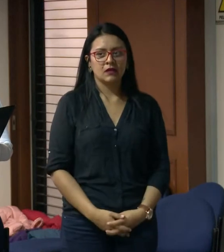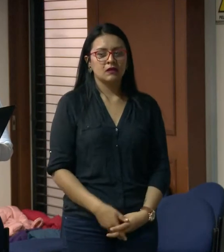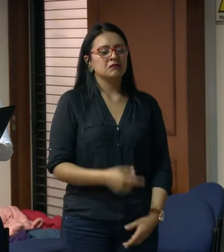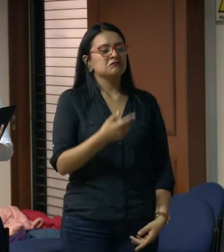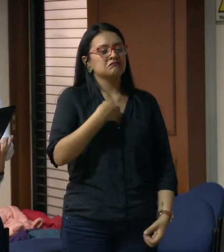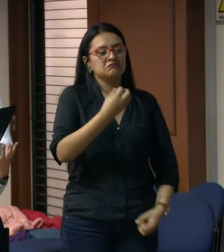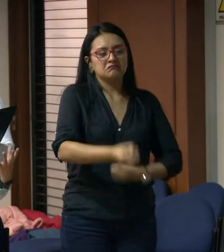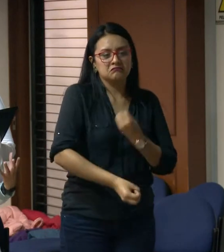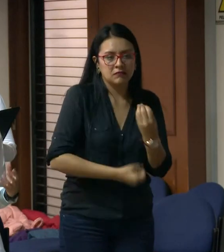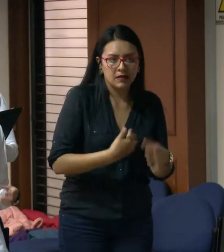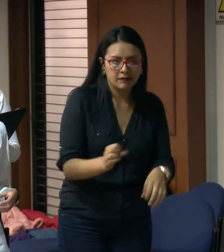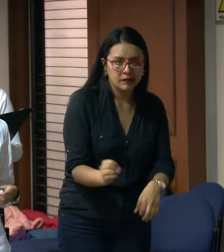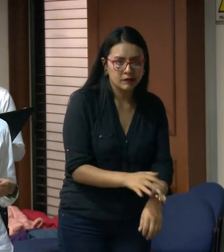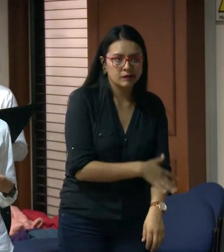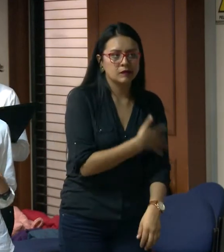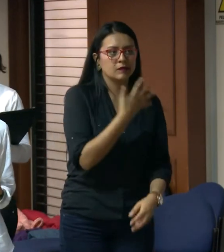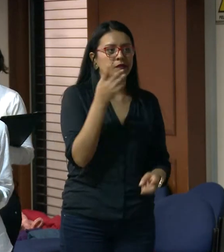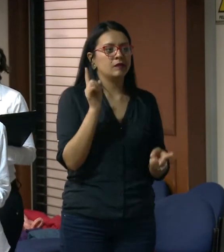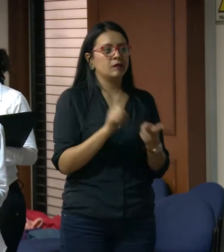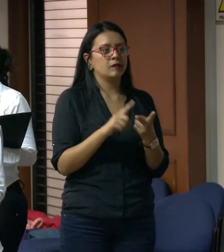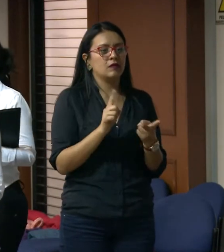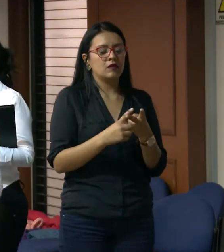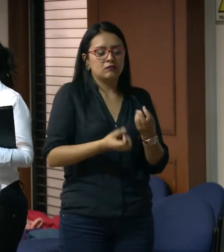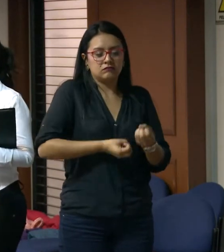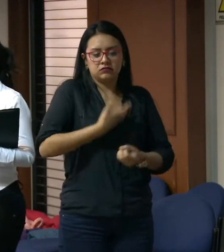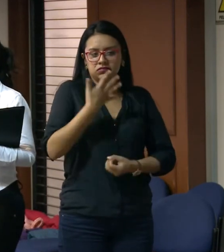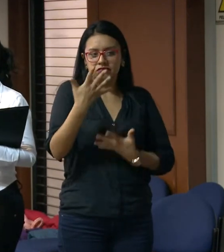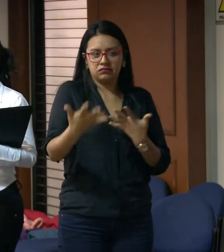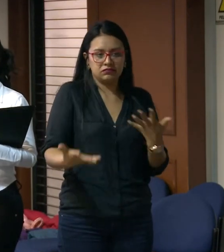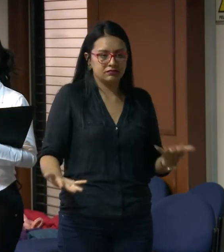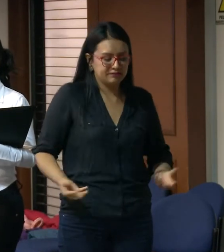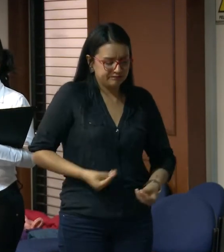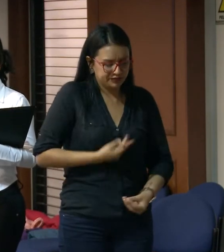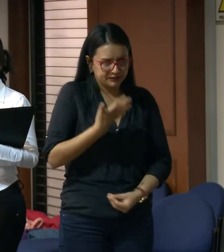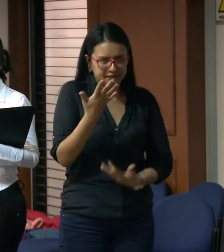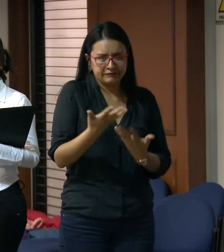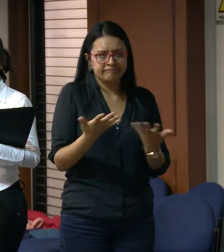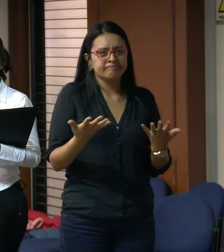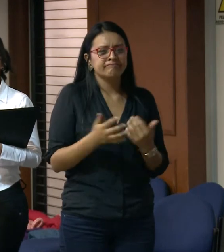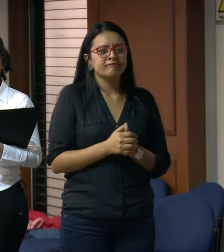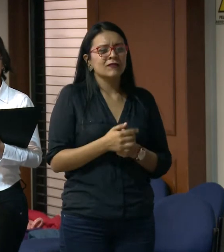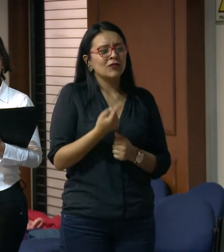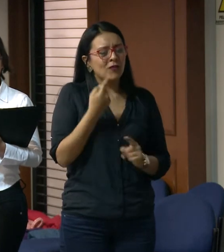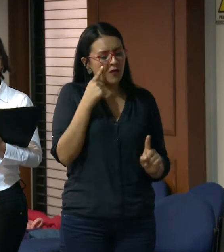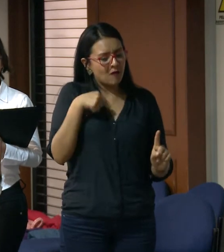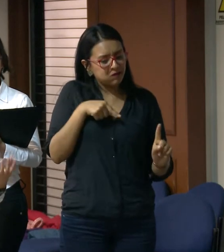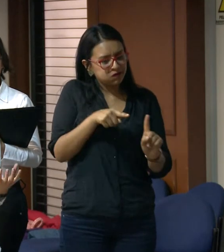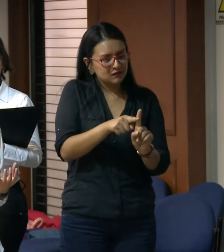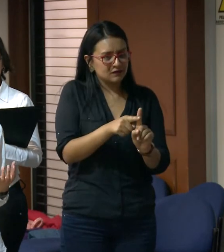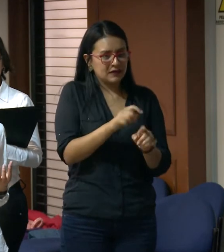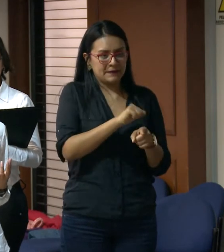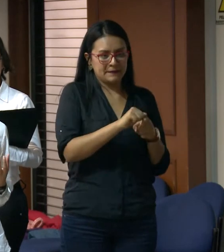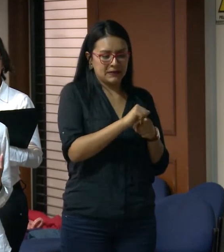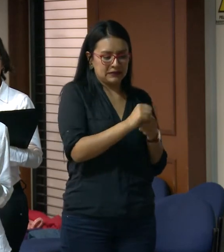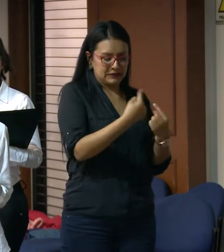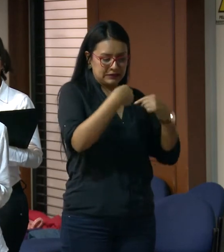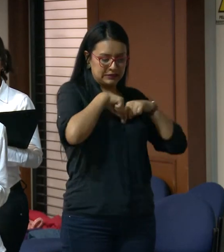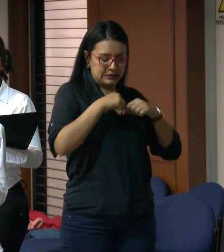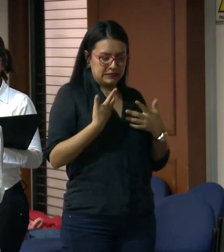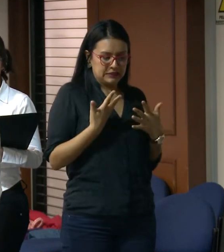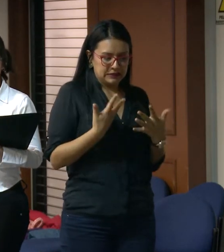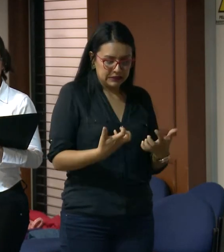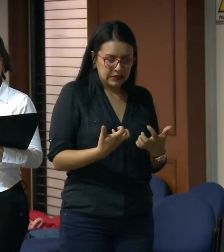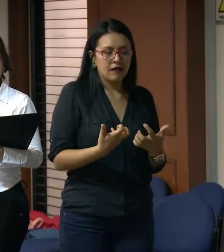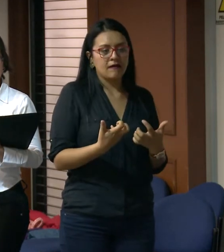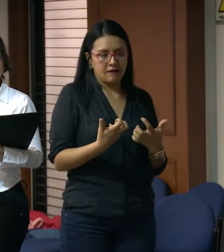podemos expresar nuestras emociones, nuestros sentimientos, estas intenciones, estas prácticas intencionadas también